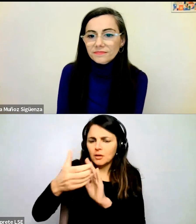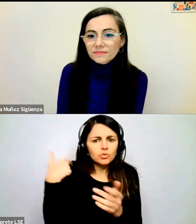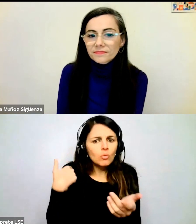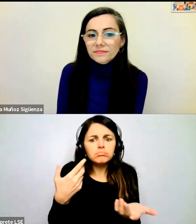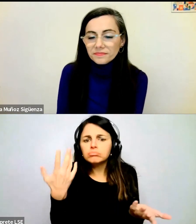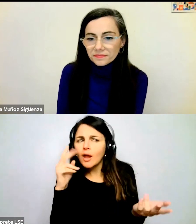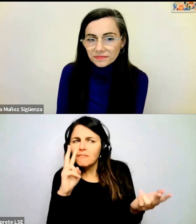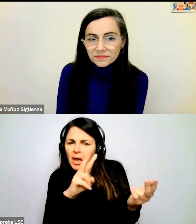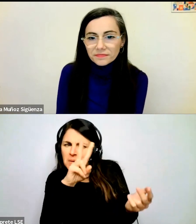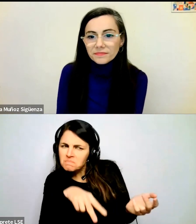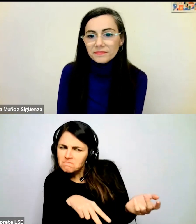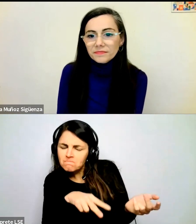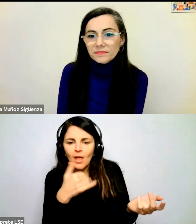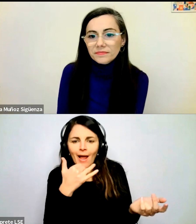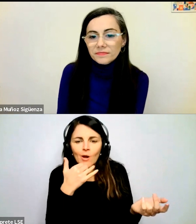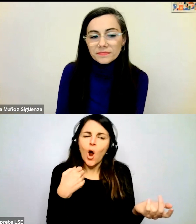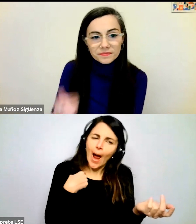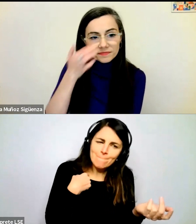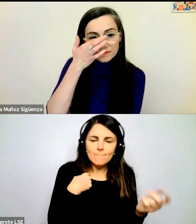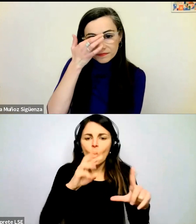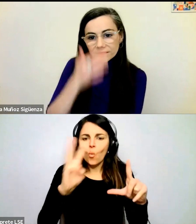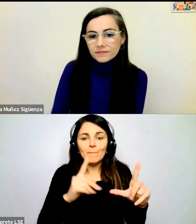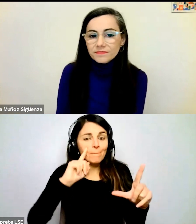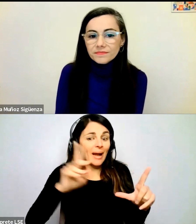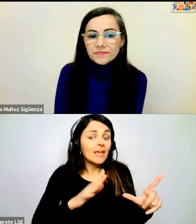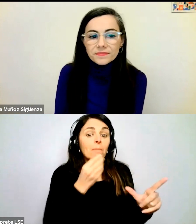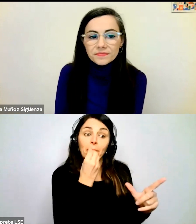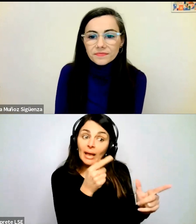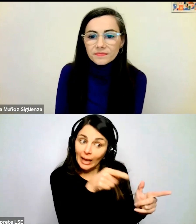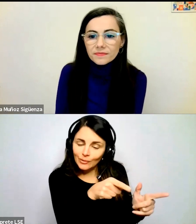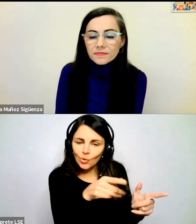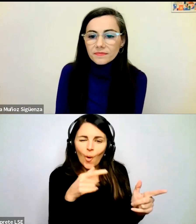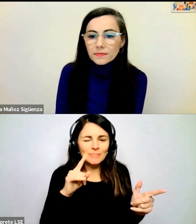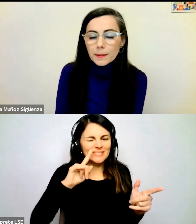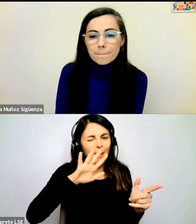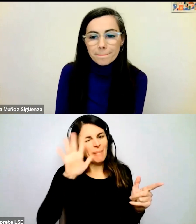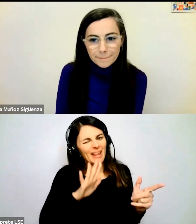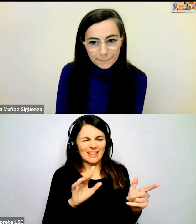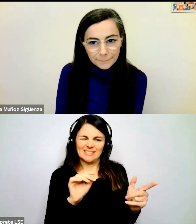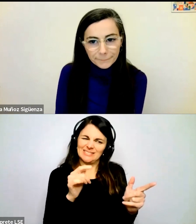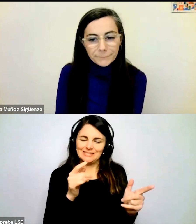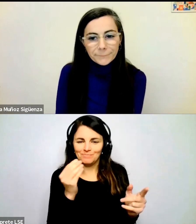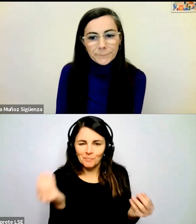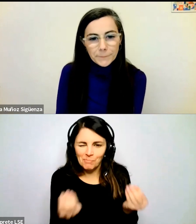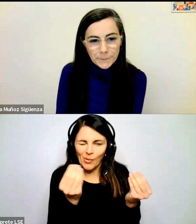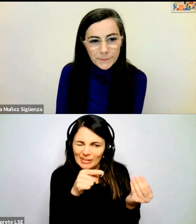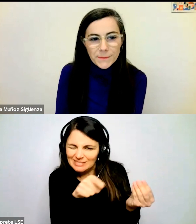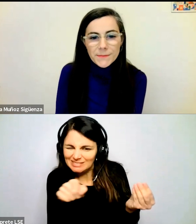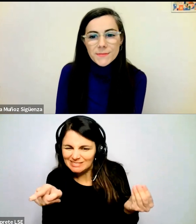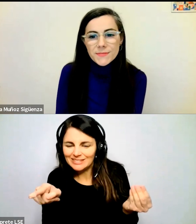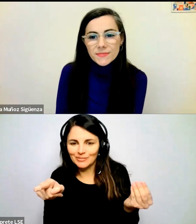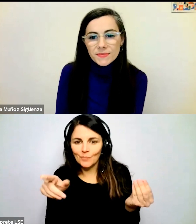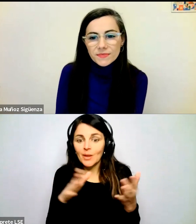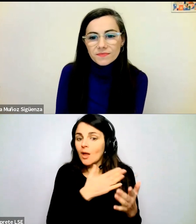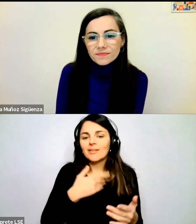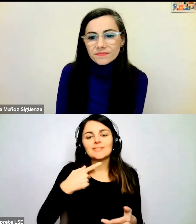pues cualquier cosa que le parezca bien o mal de la web, porque queremos que sea algo útil para todos y no que se quede